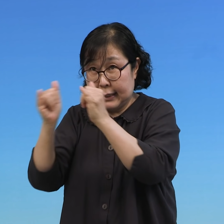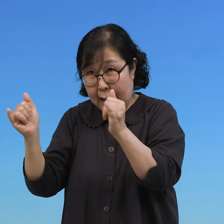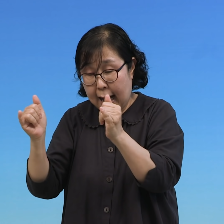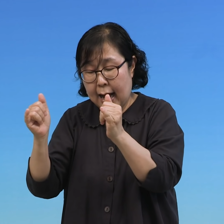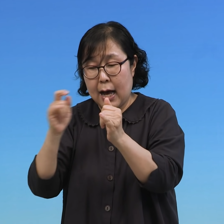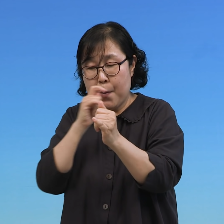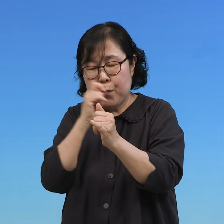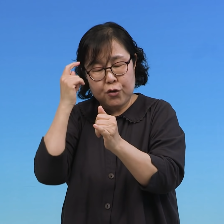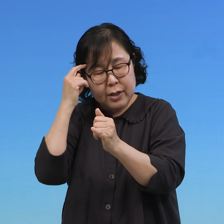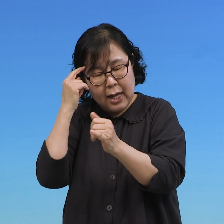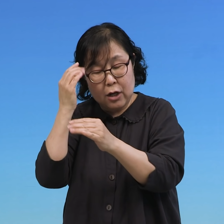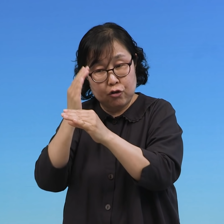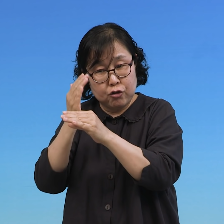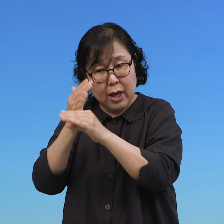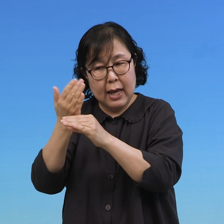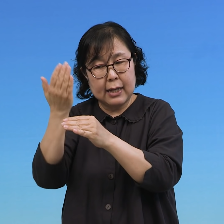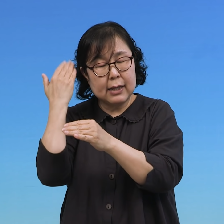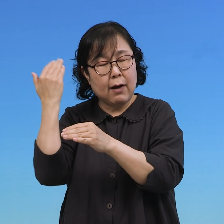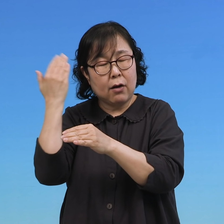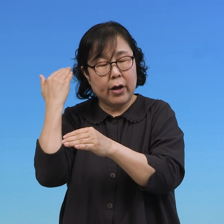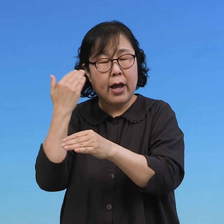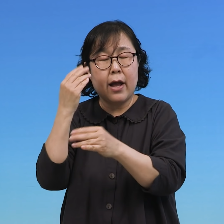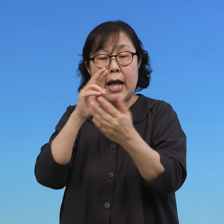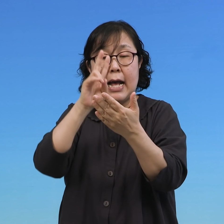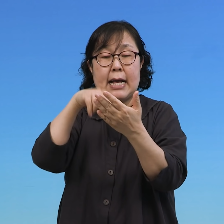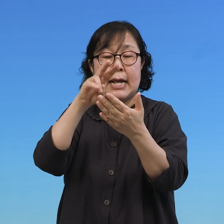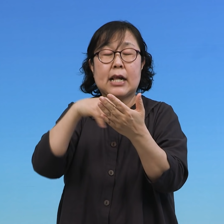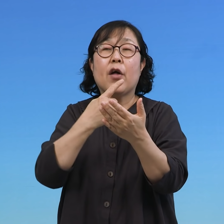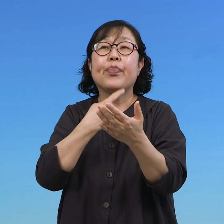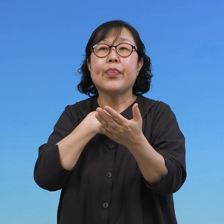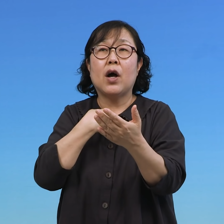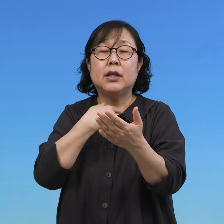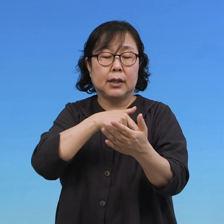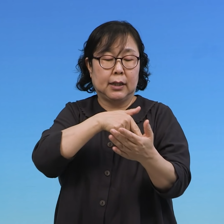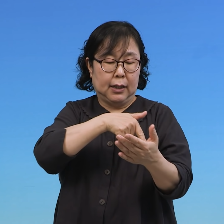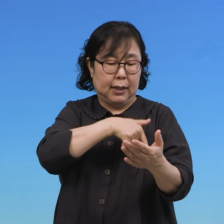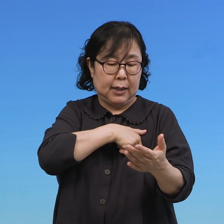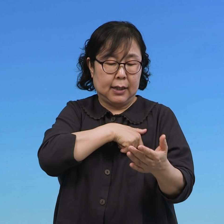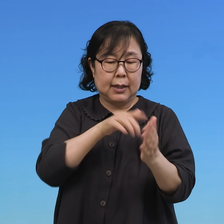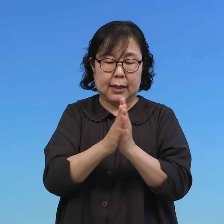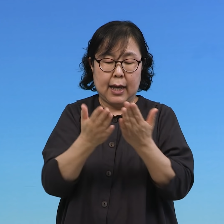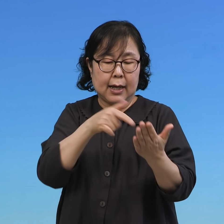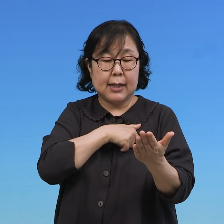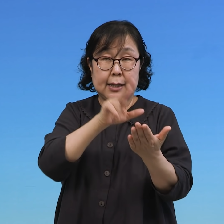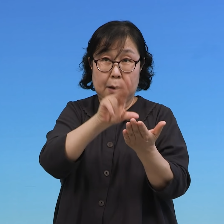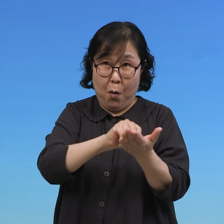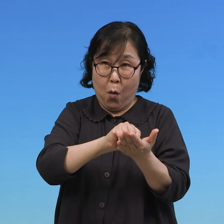예전에 읽었던 책 제목 하나가 떠올랐습니다. 제목이 이래요. 나만 잘되게 해주세요.